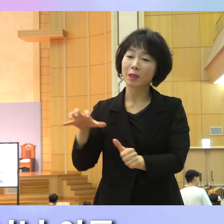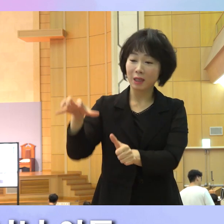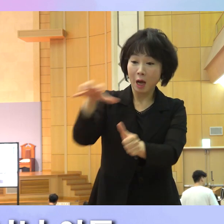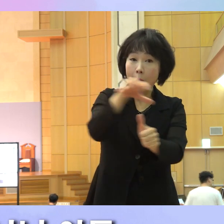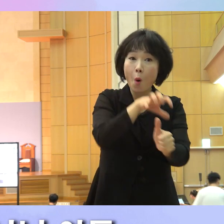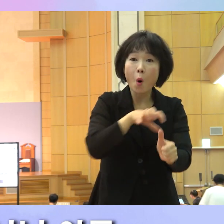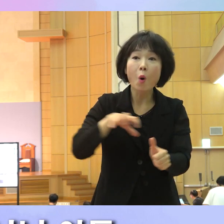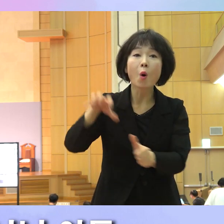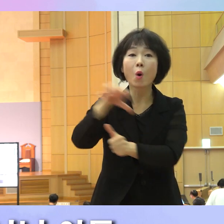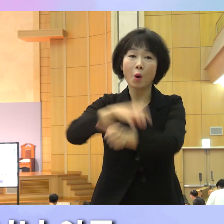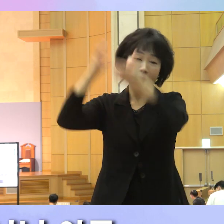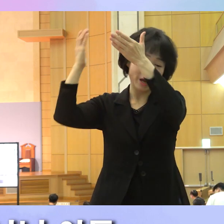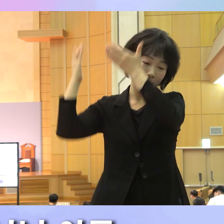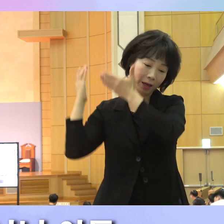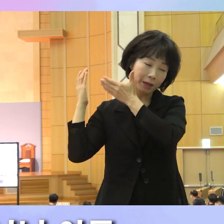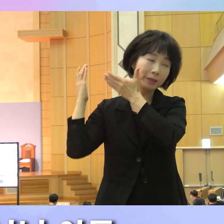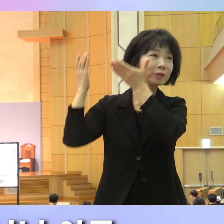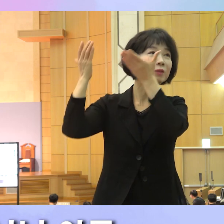지켜주시네.